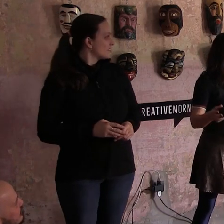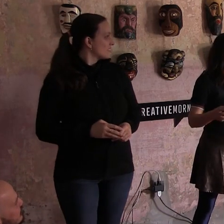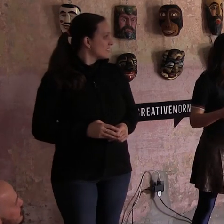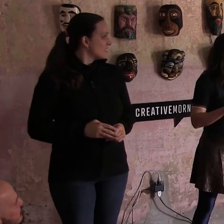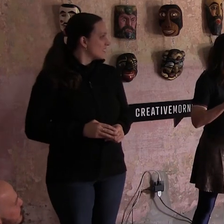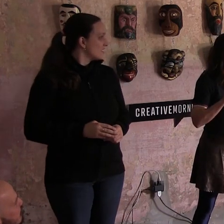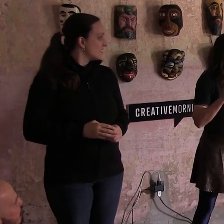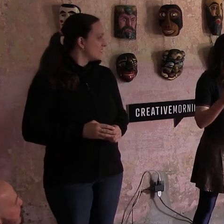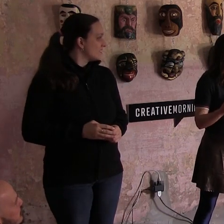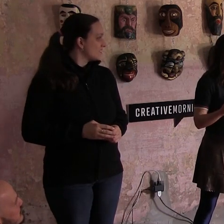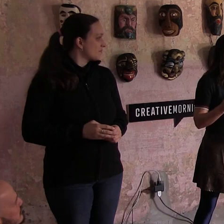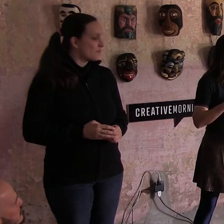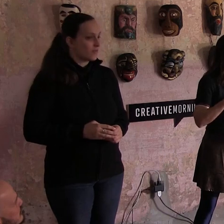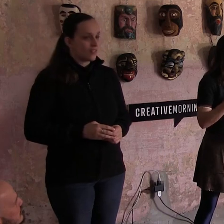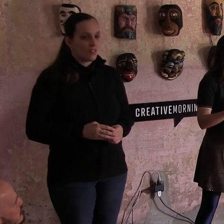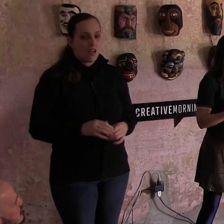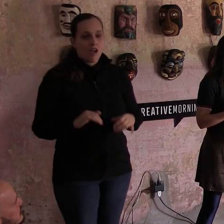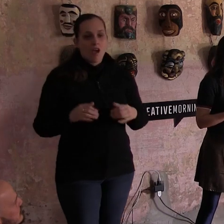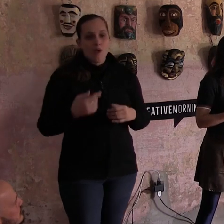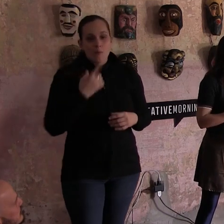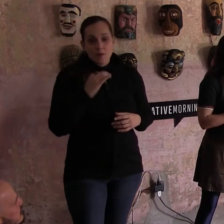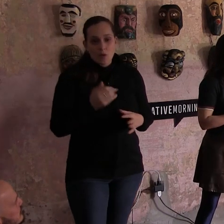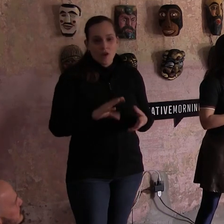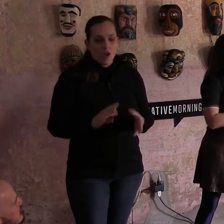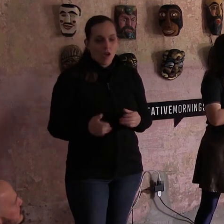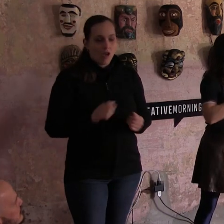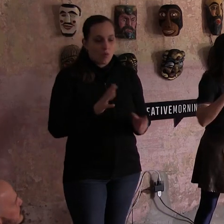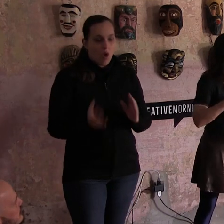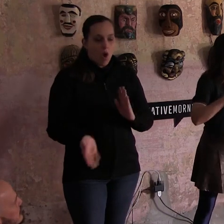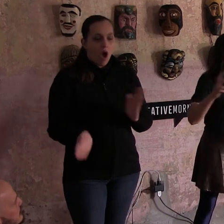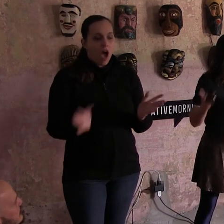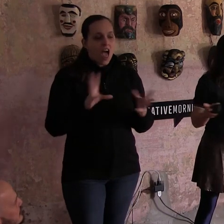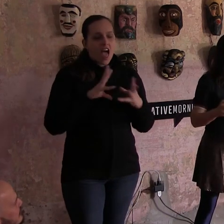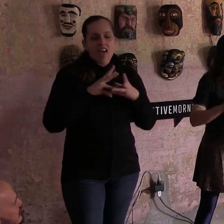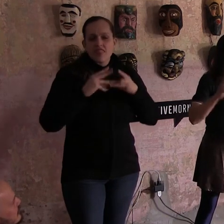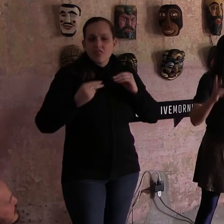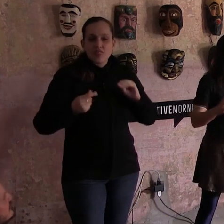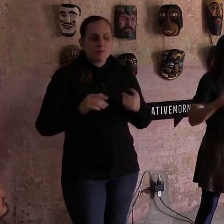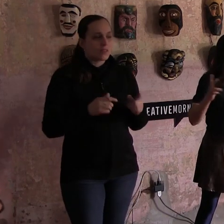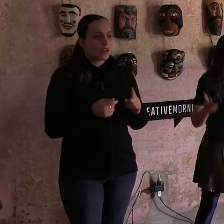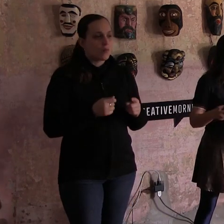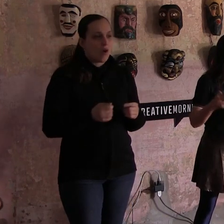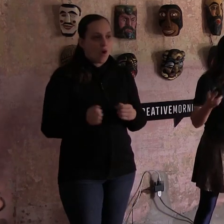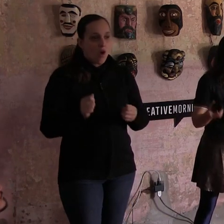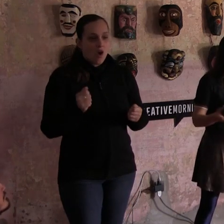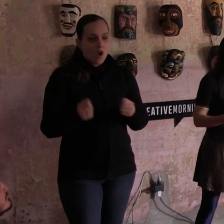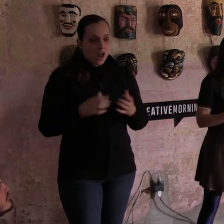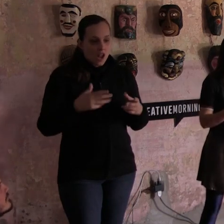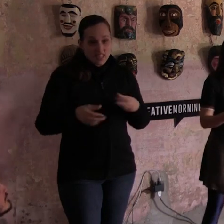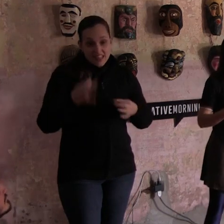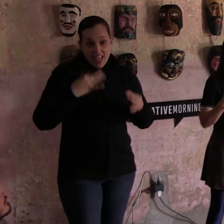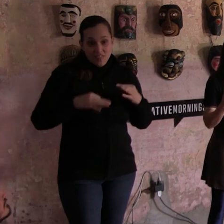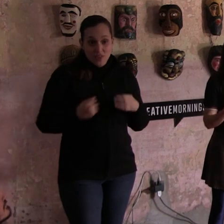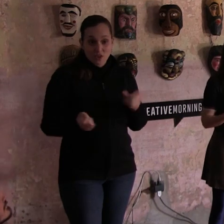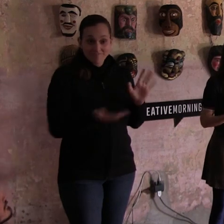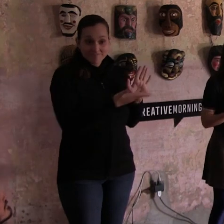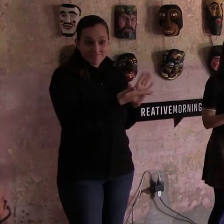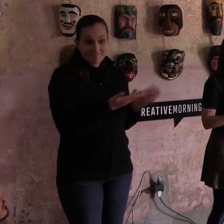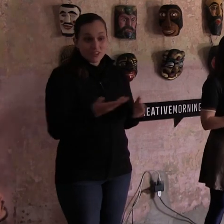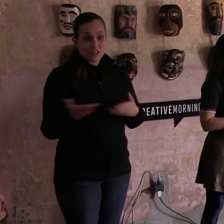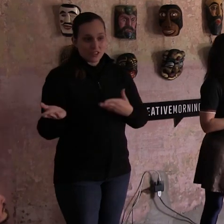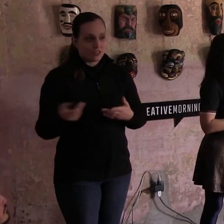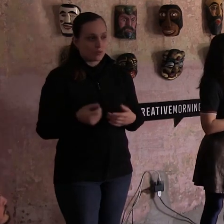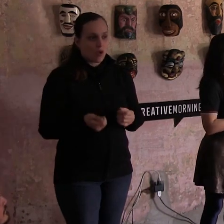¿Cómo se puede transformar algo, ¿no? Cambiándolo de escenario y de contexto, y se transforma,